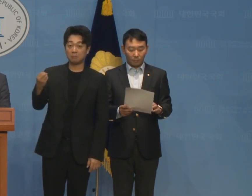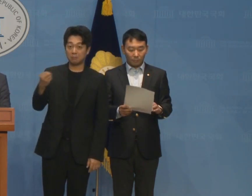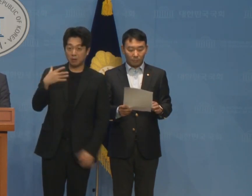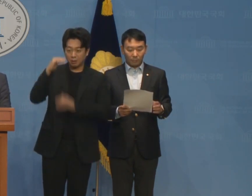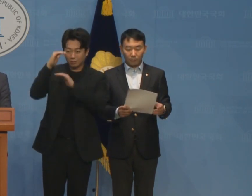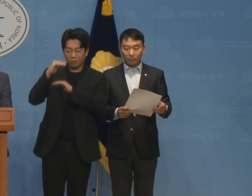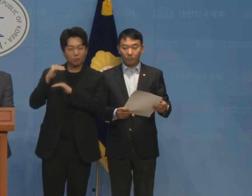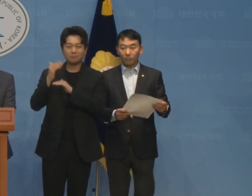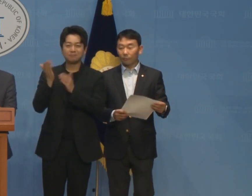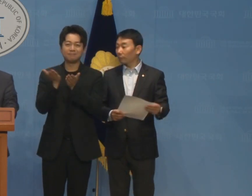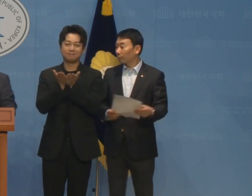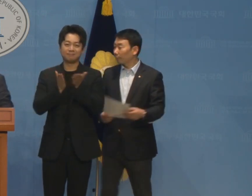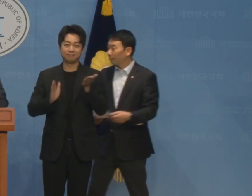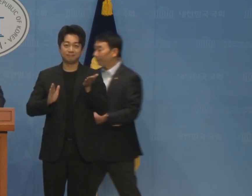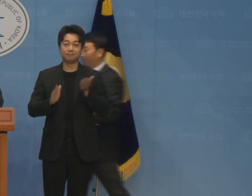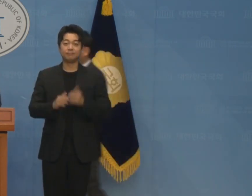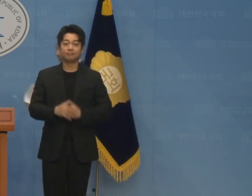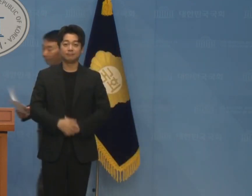타당하지 않습니다.